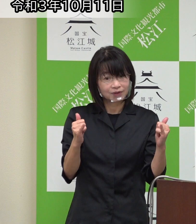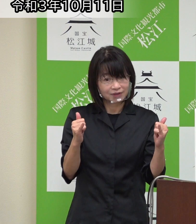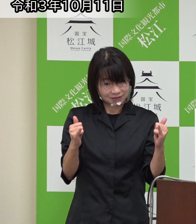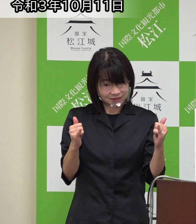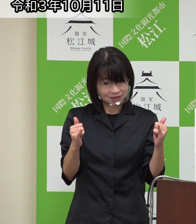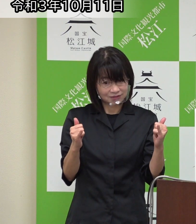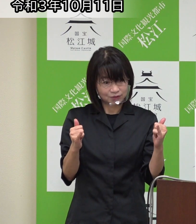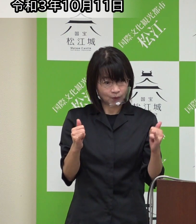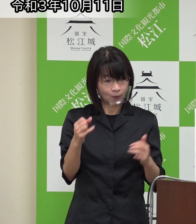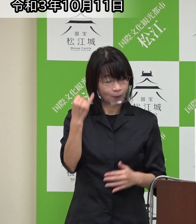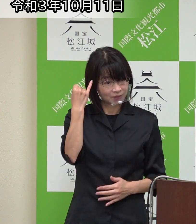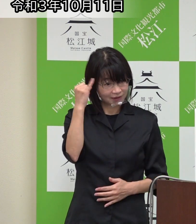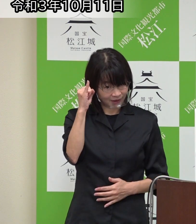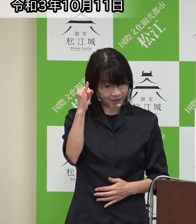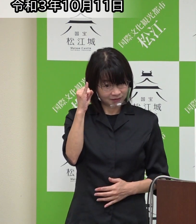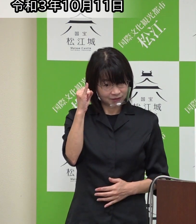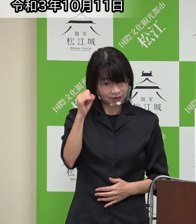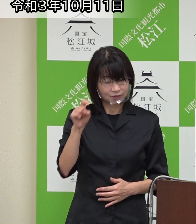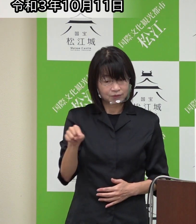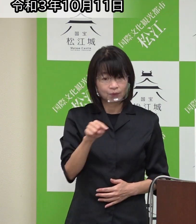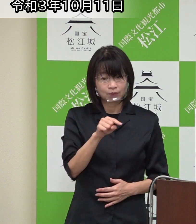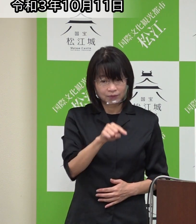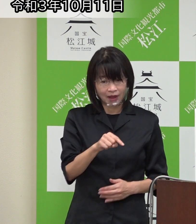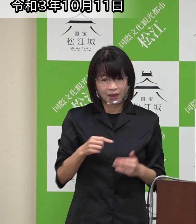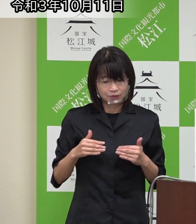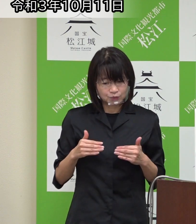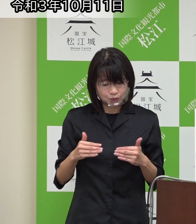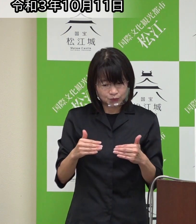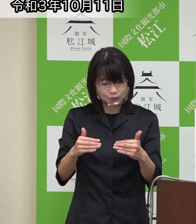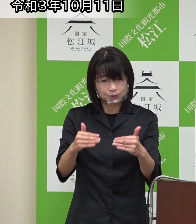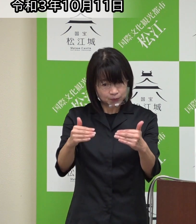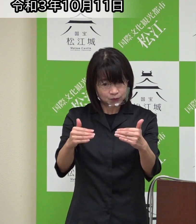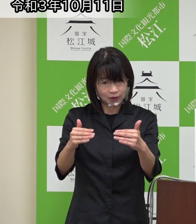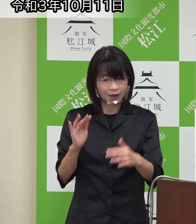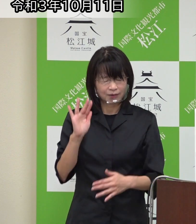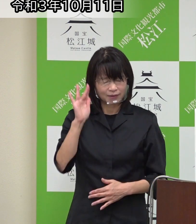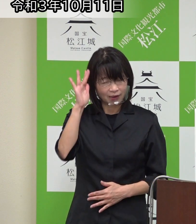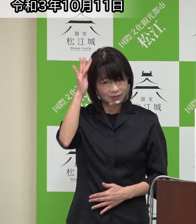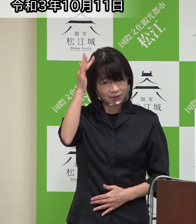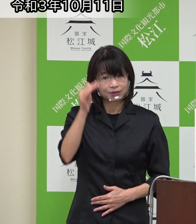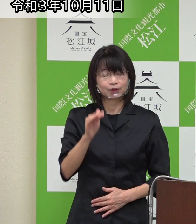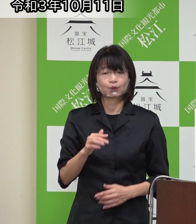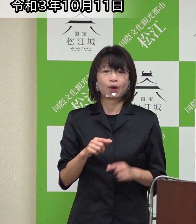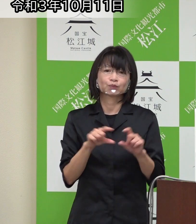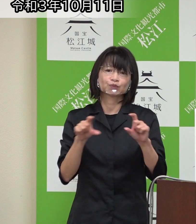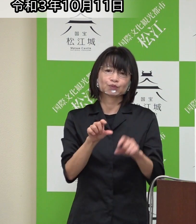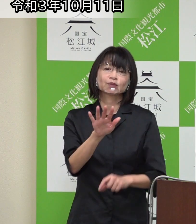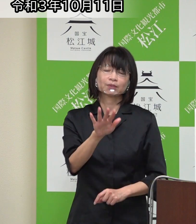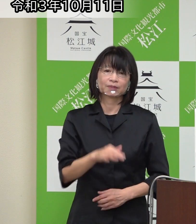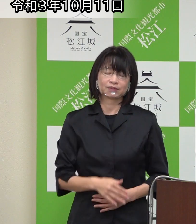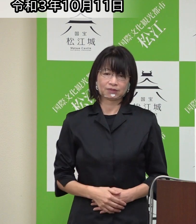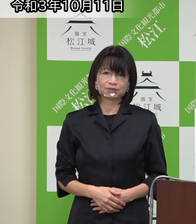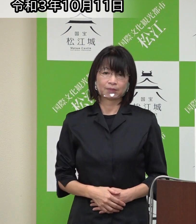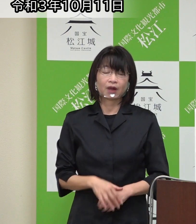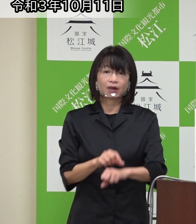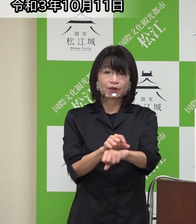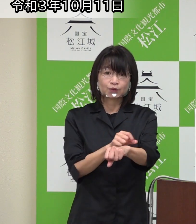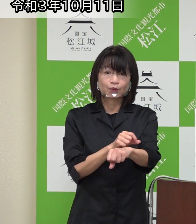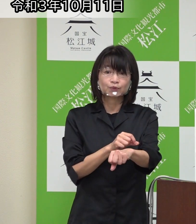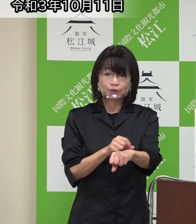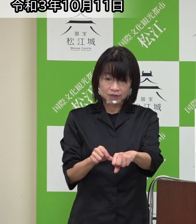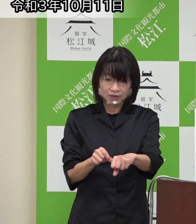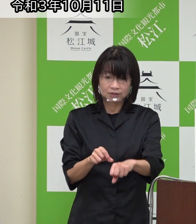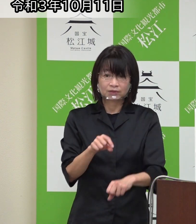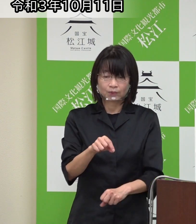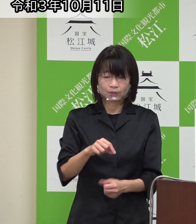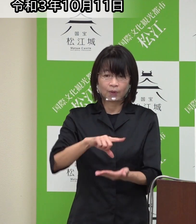かですけど、一般的にですね、進むのに時間がかかるというのはあるかと思います。 でその中で特にですね、今回エリア